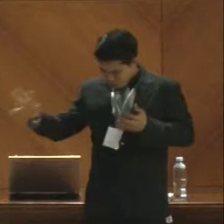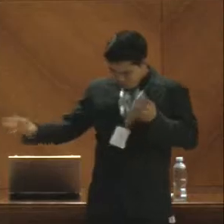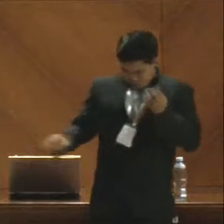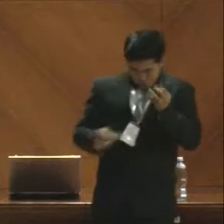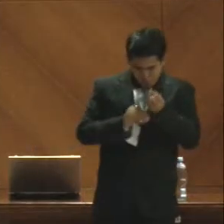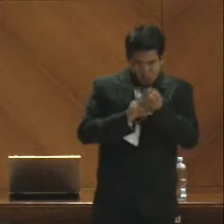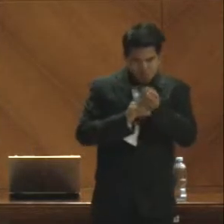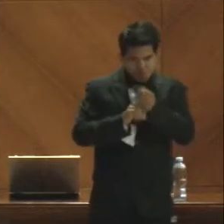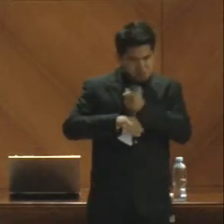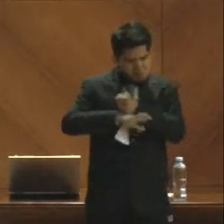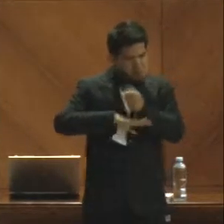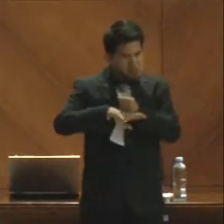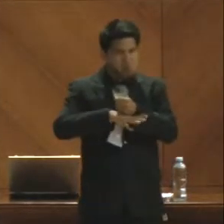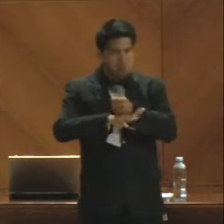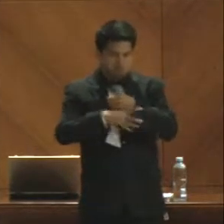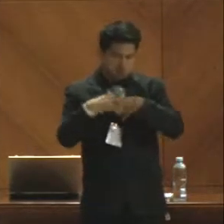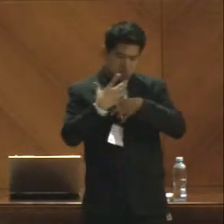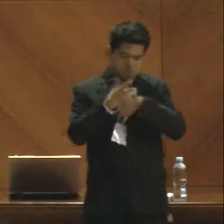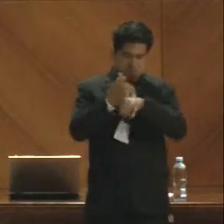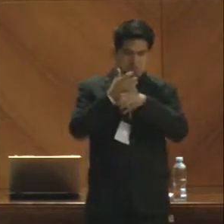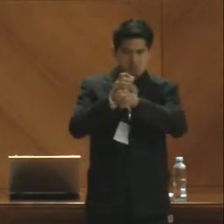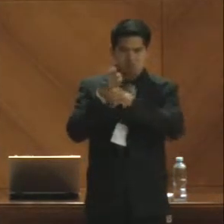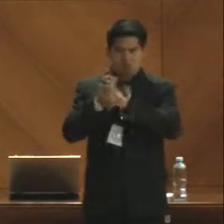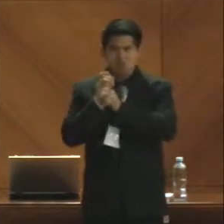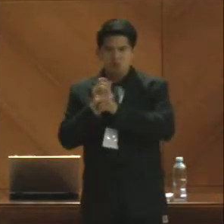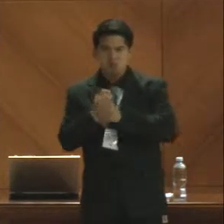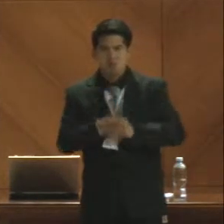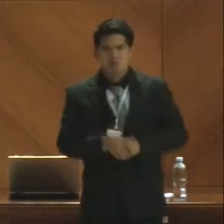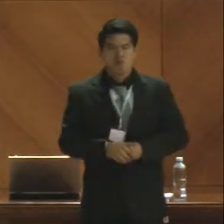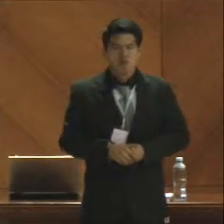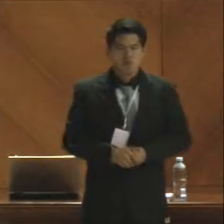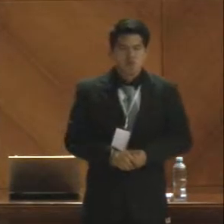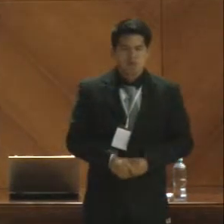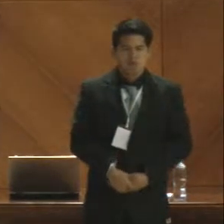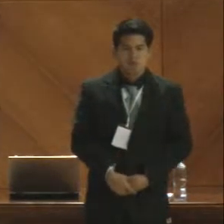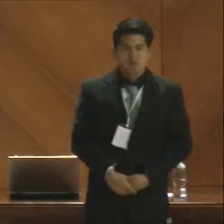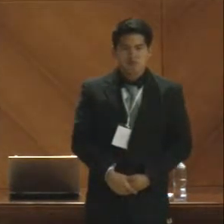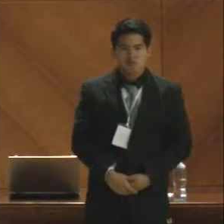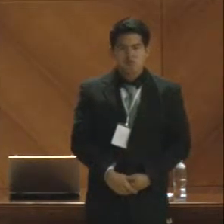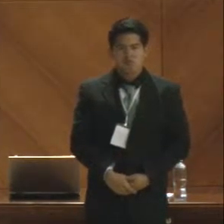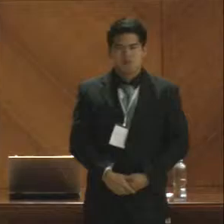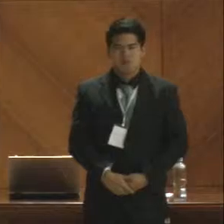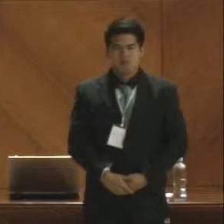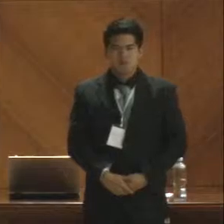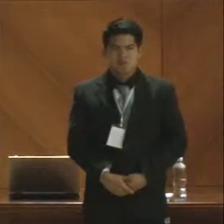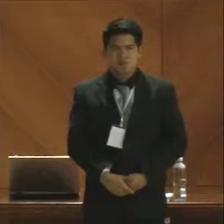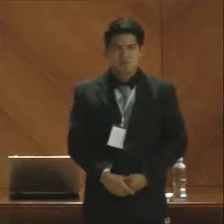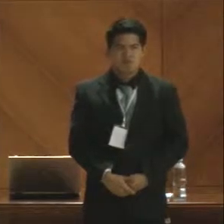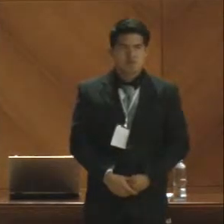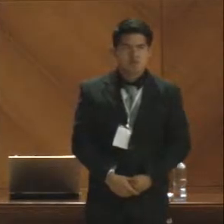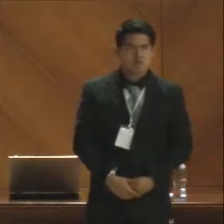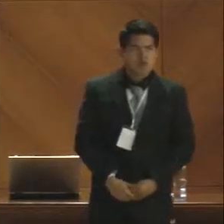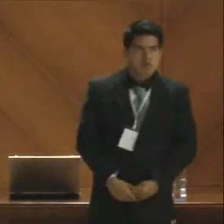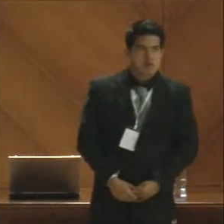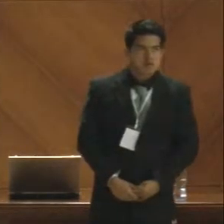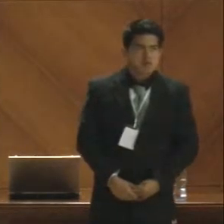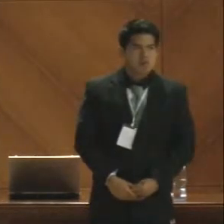de alrededor del mundo. Como dije antes, nos arrimamos de hombros de gigantes. Y está el Kipux. ¿Quién conoce el Kipux?